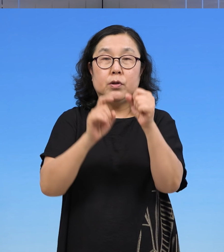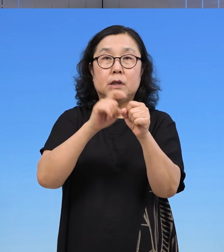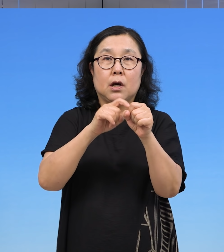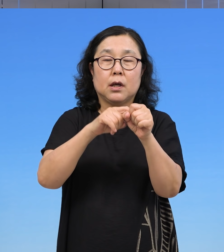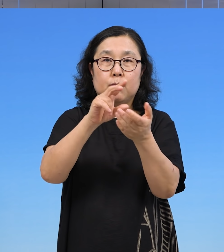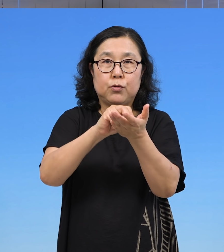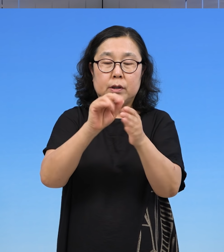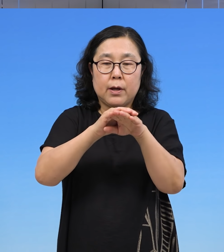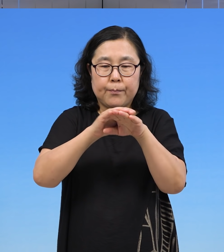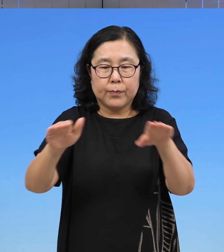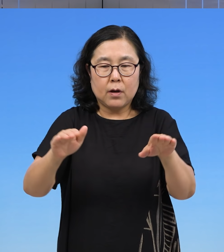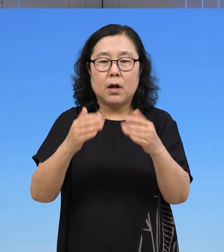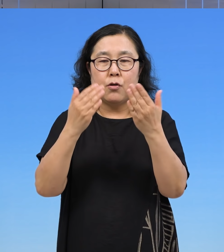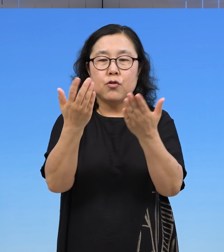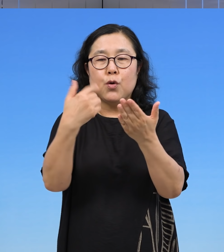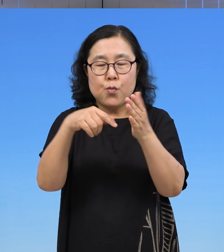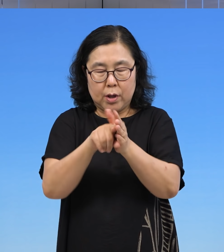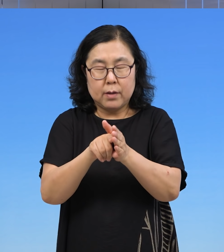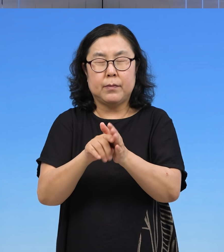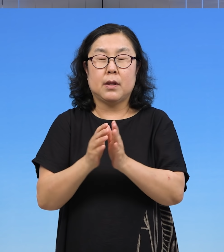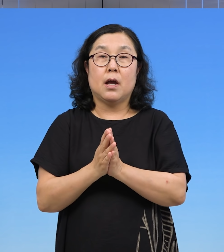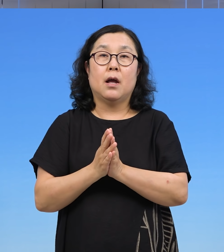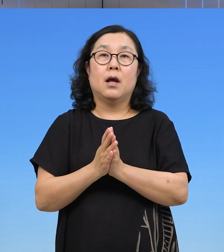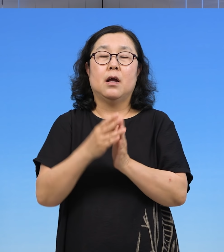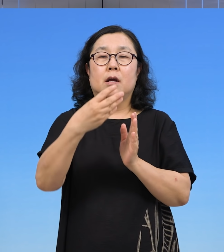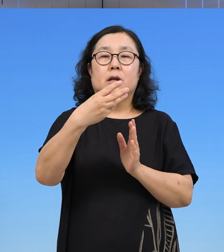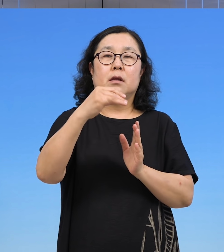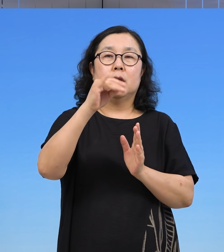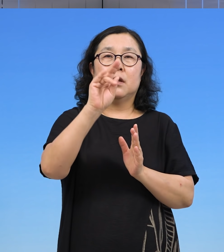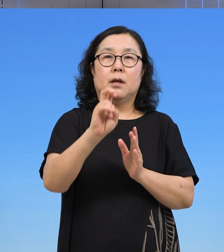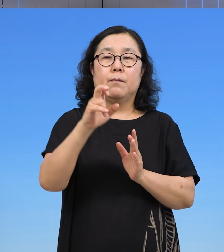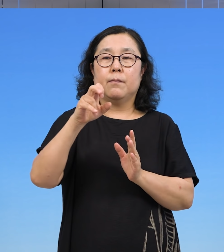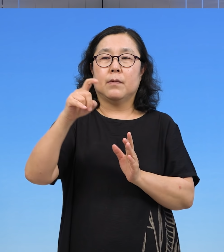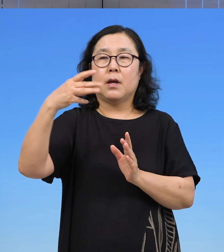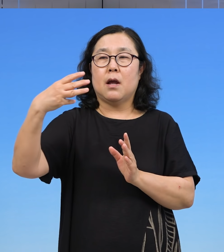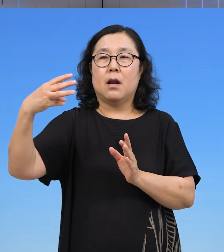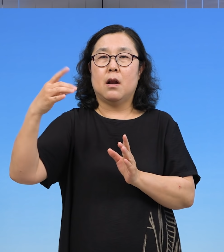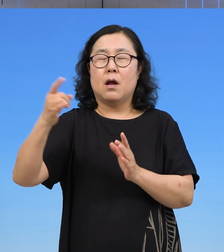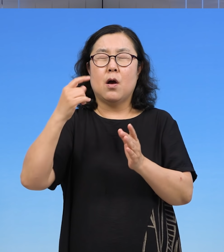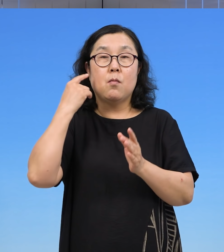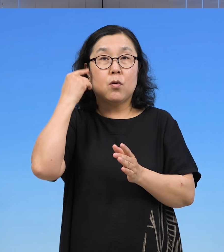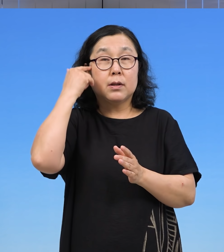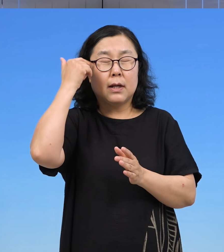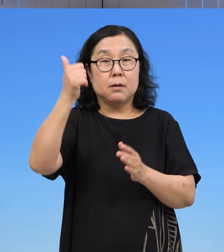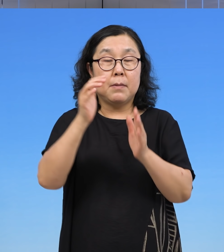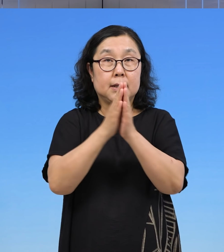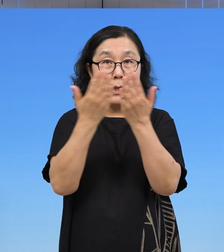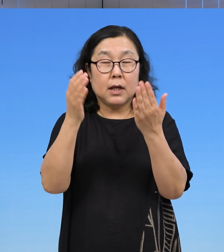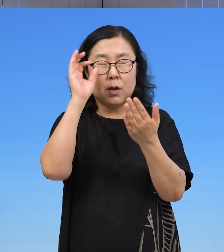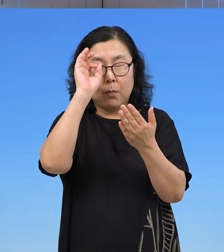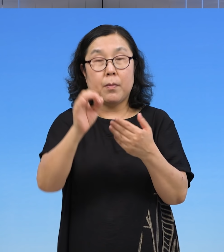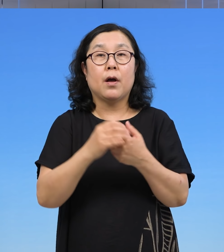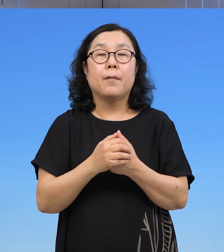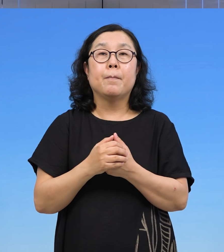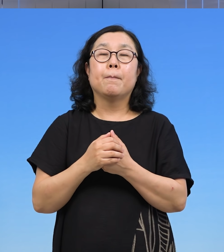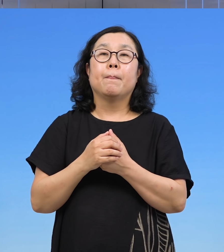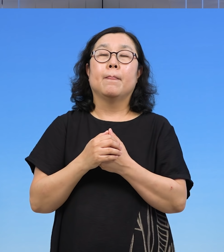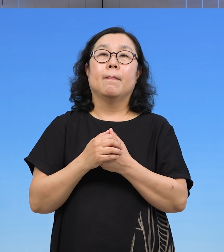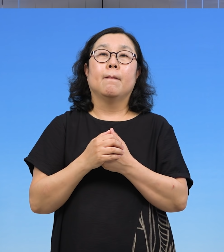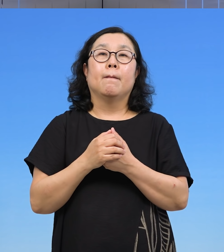위해서예요 그 사실을 선포하기 위해서입니다 팀켈러 목사님의 책에서 이런 내용을 잘 설명하고 있는 걸 제가